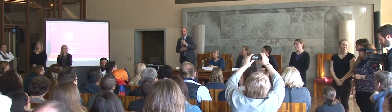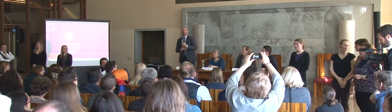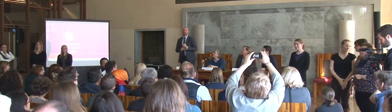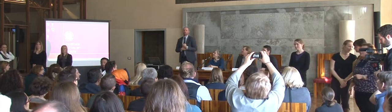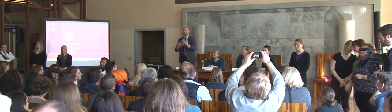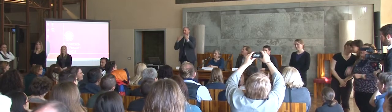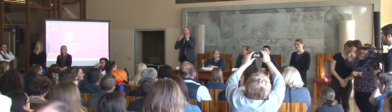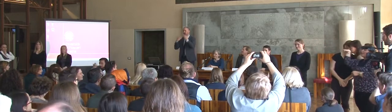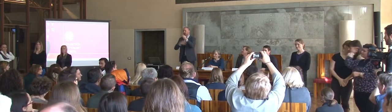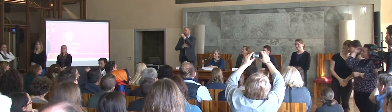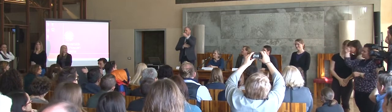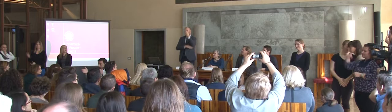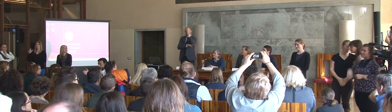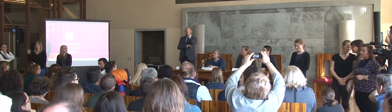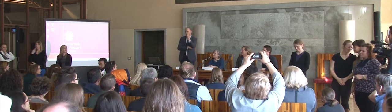Buongiorno a tutti.